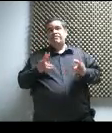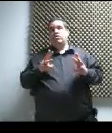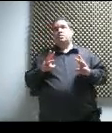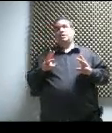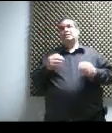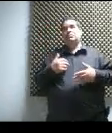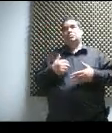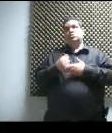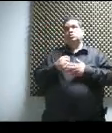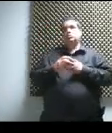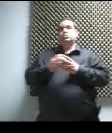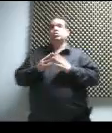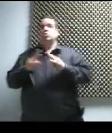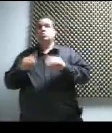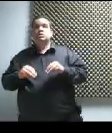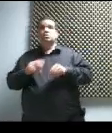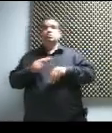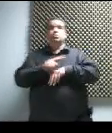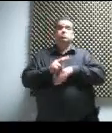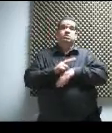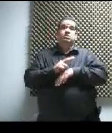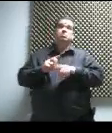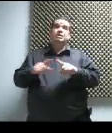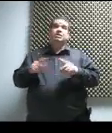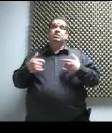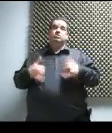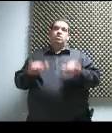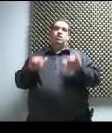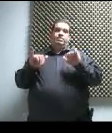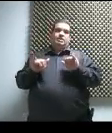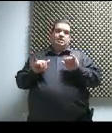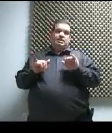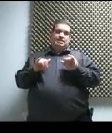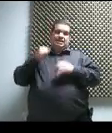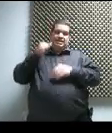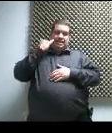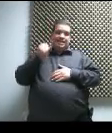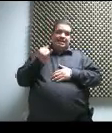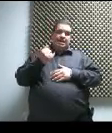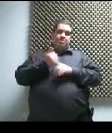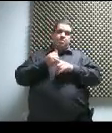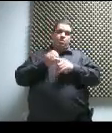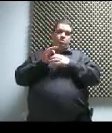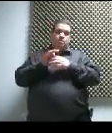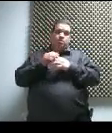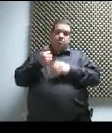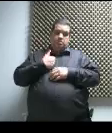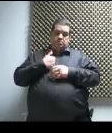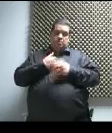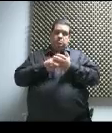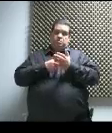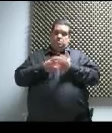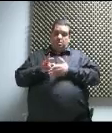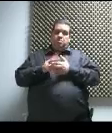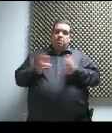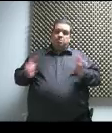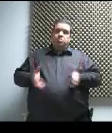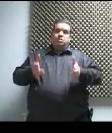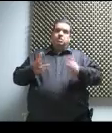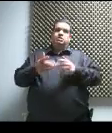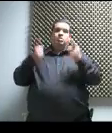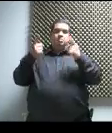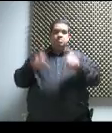mucha ayuda del municipio de Vieques. Pero aún así, la idea es que la misma cooperativa sea autosustentable para que esto